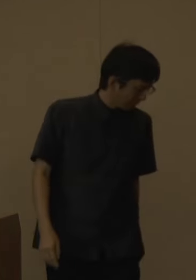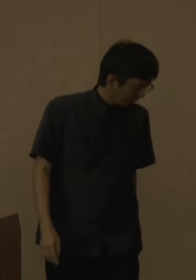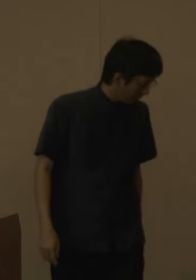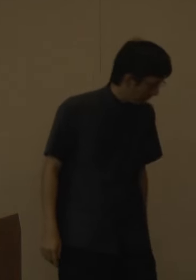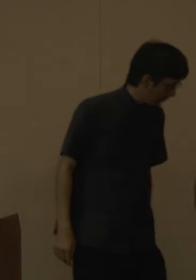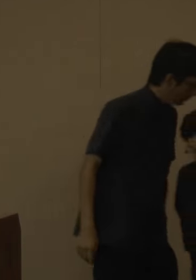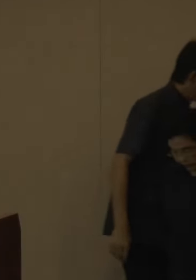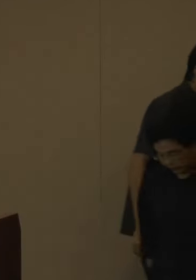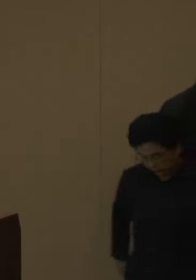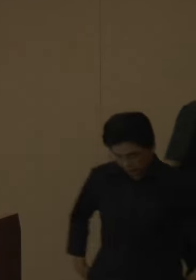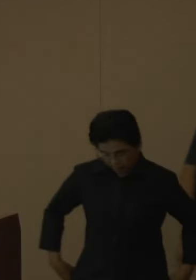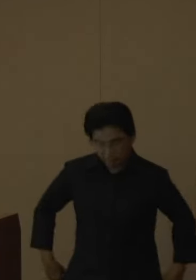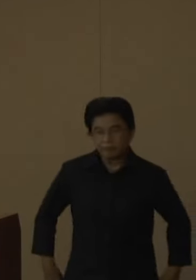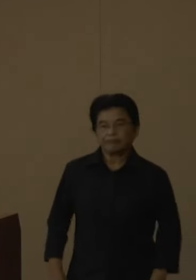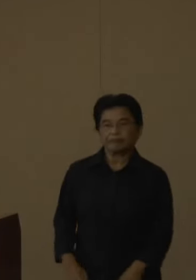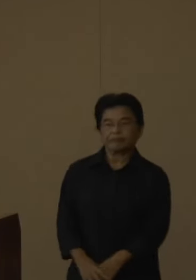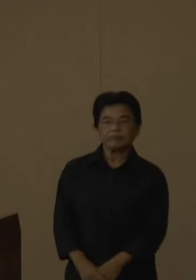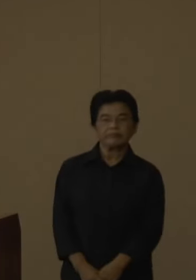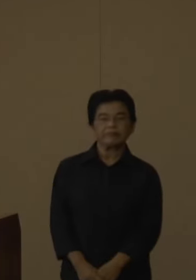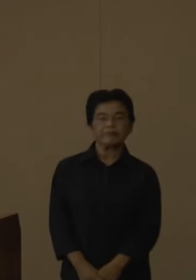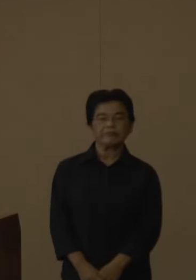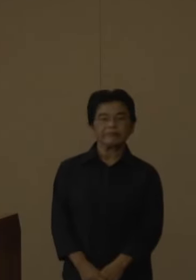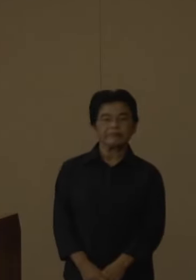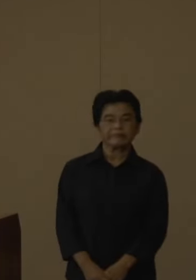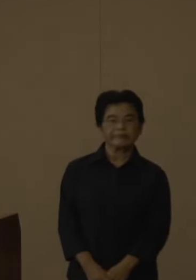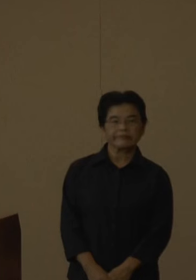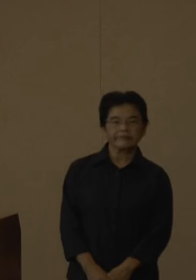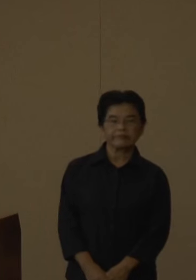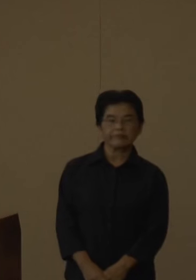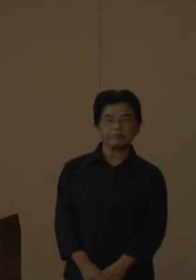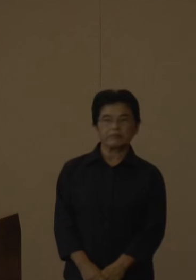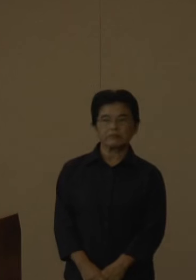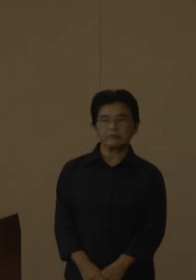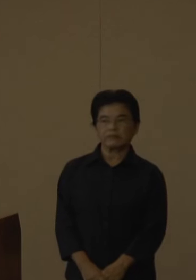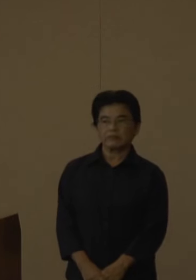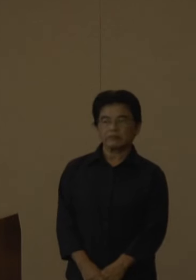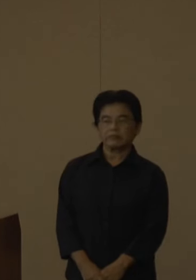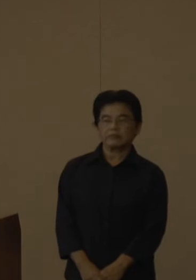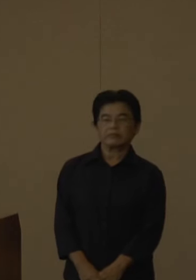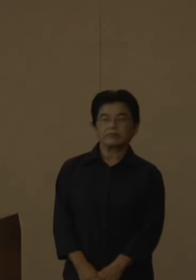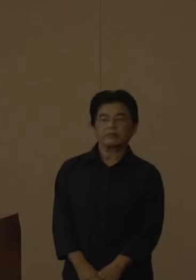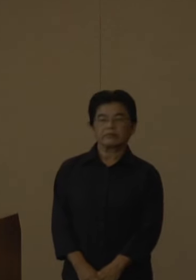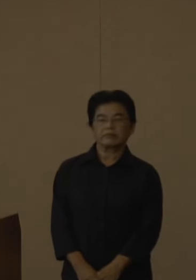よろしいですか。では じゃあ公立の方お願いします。